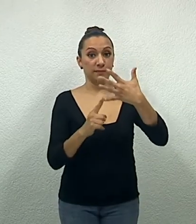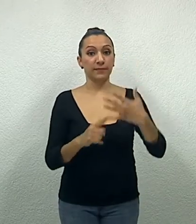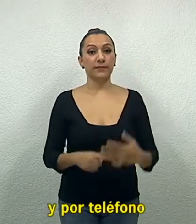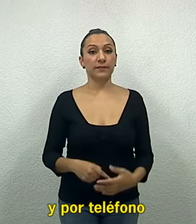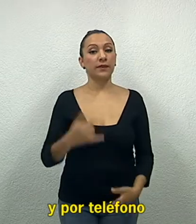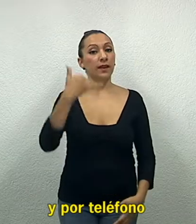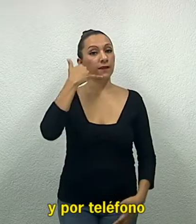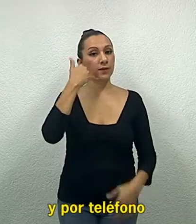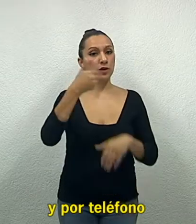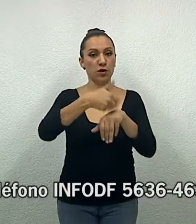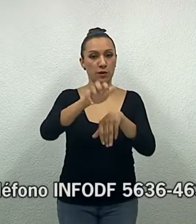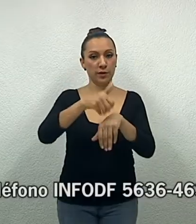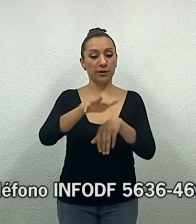y por teléfono